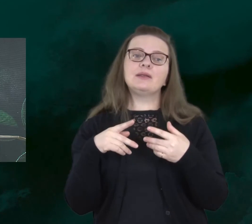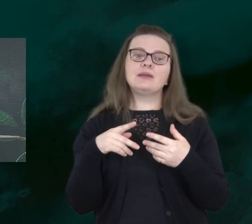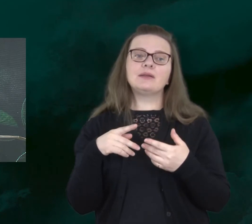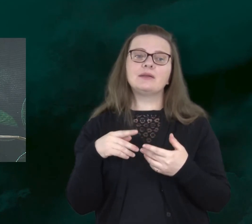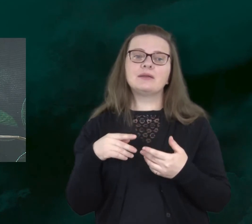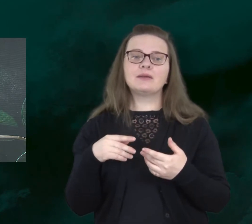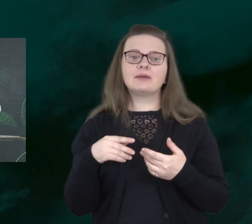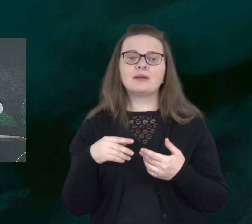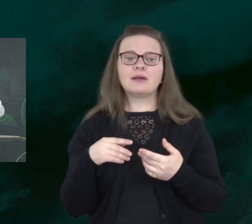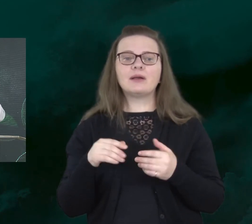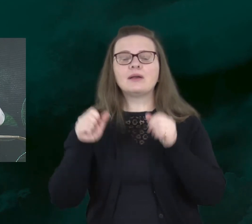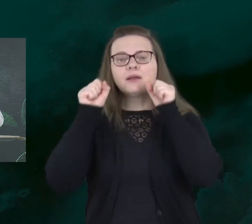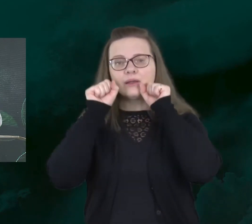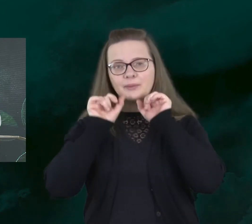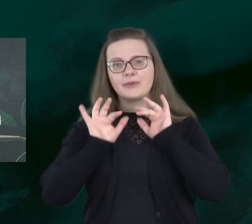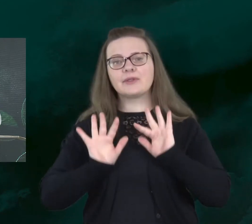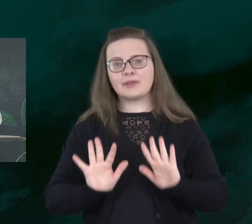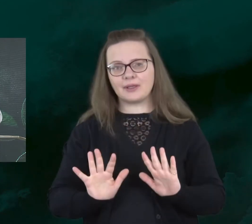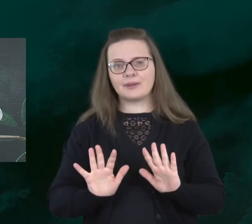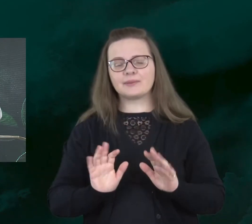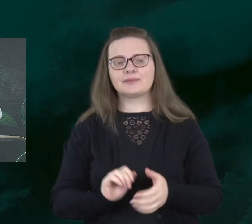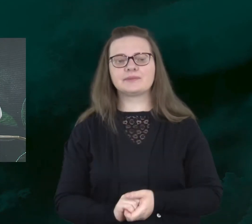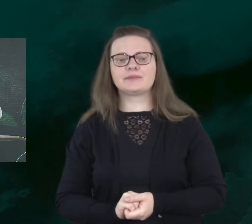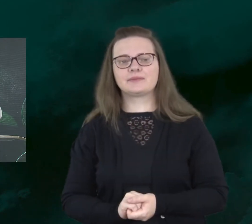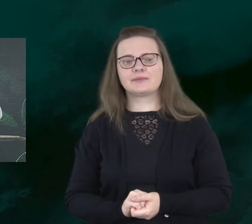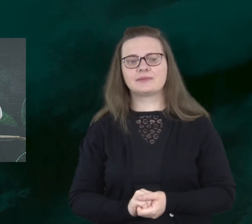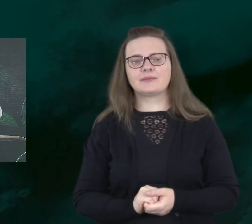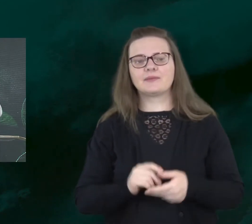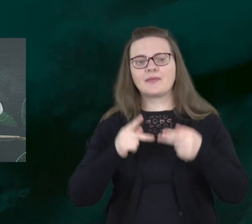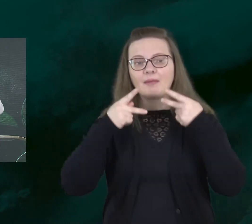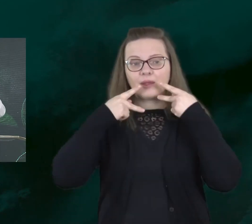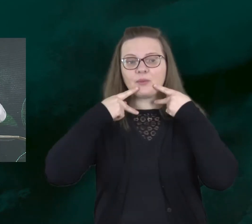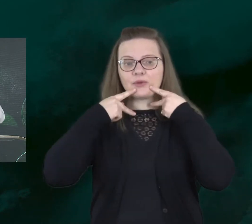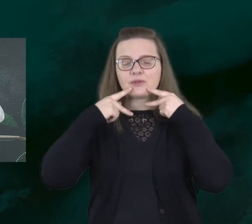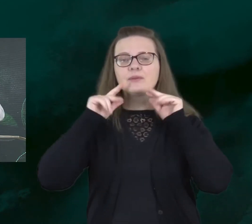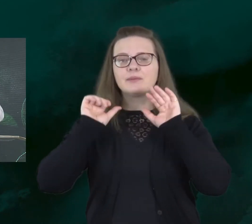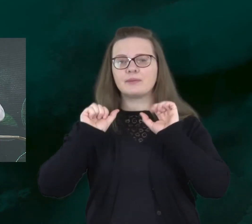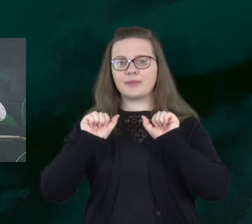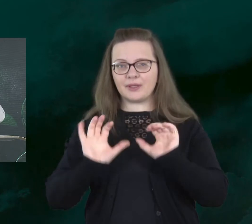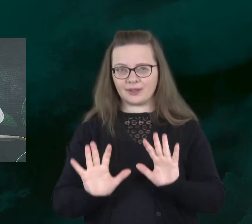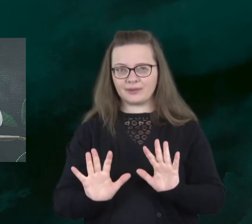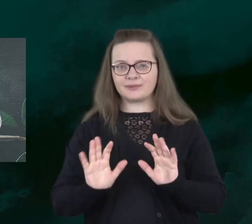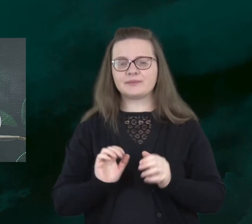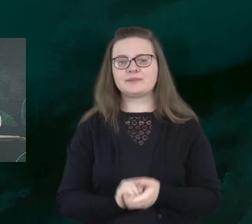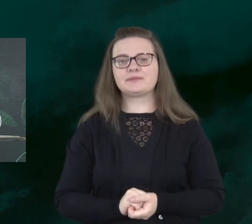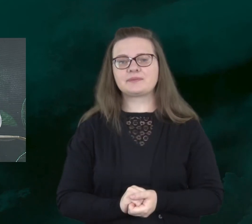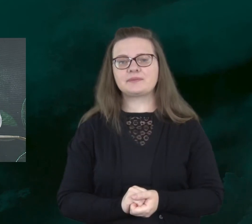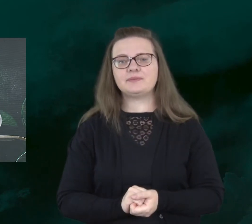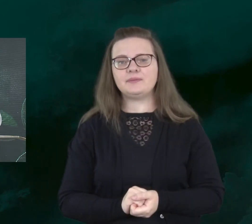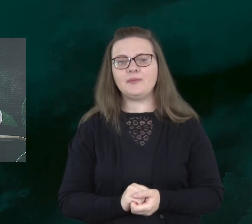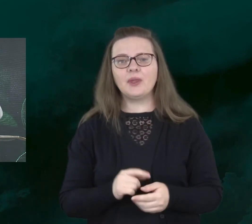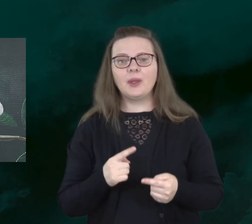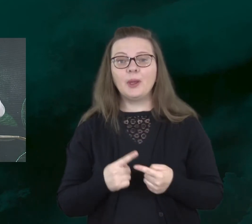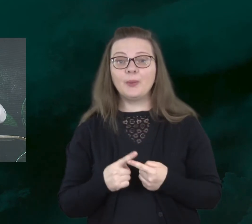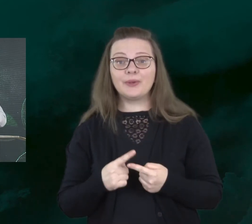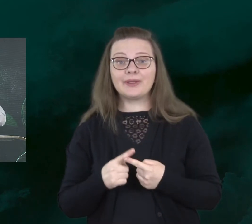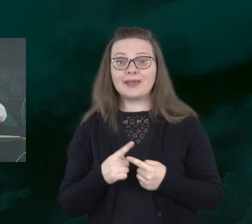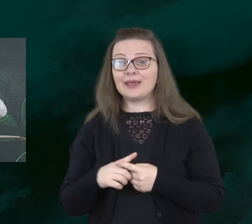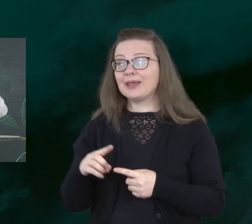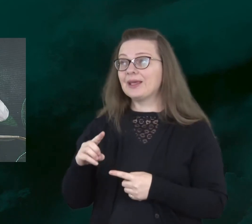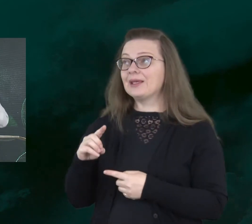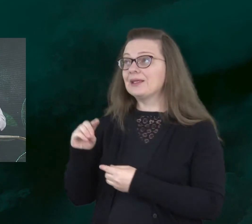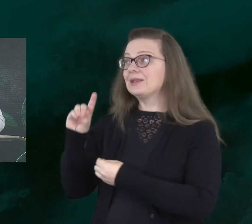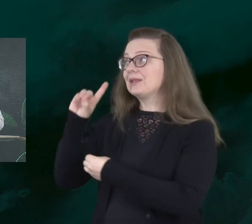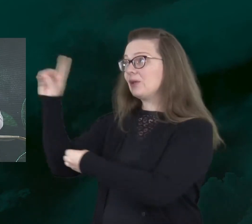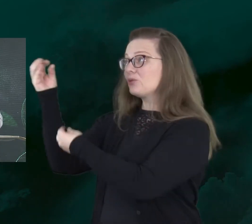crer. Crer na palavra de Deus, mesmo que ela seja dita pelos profetas. Então, crendo